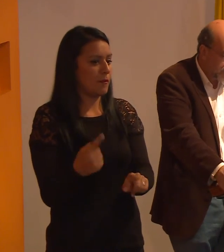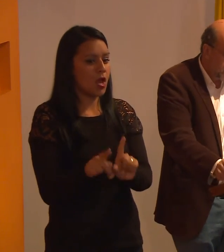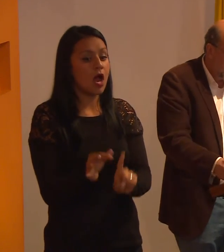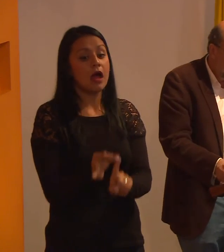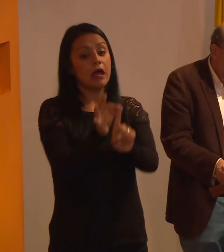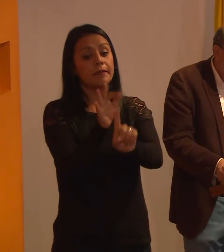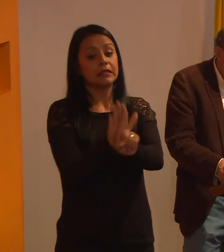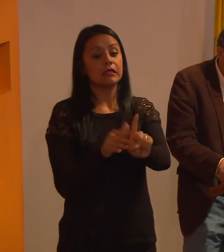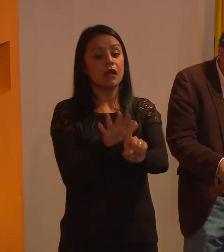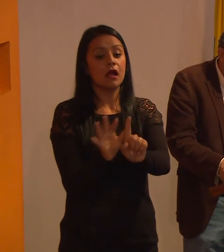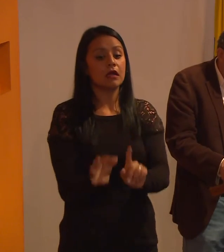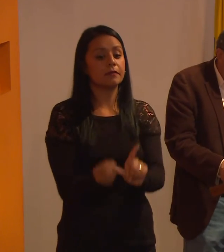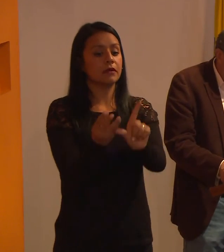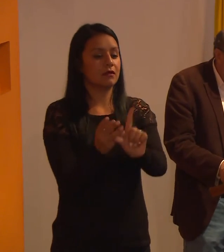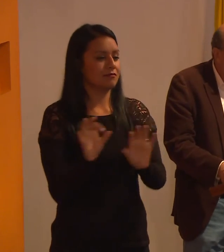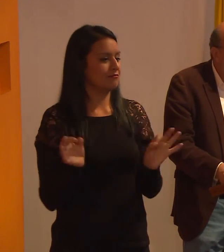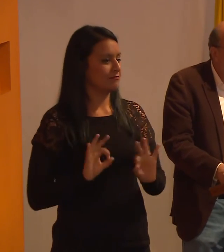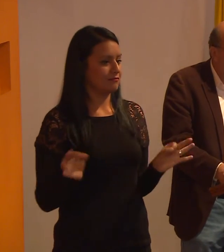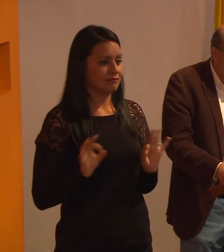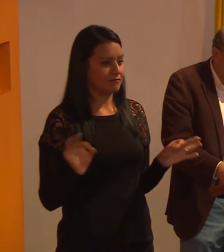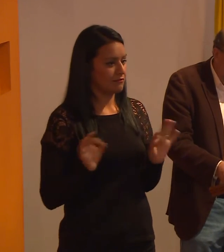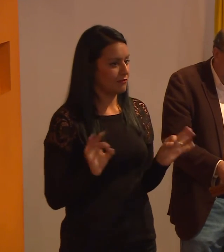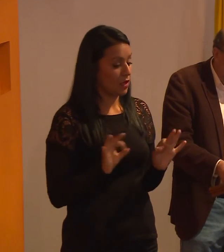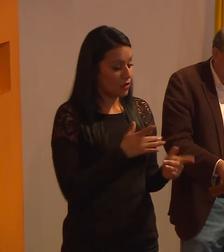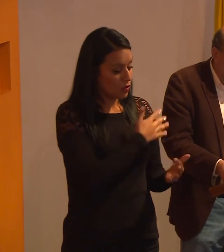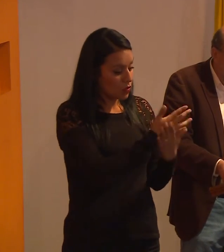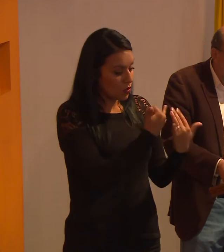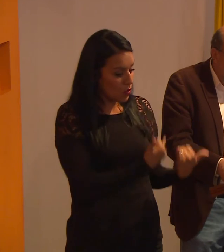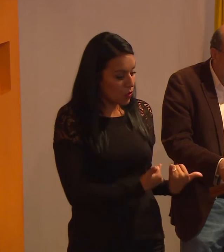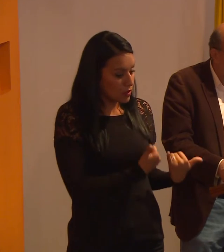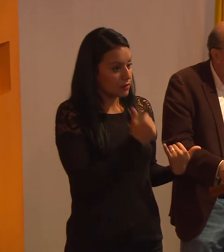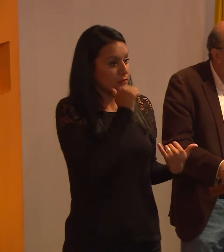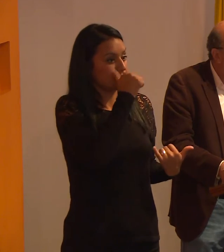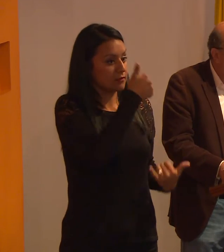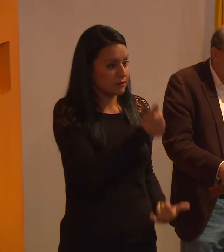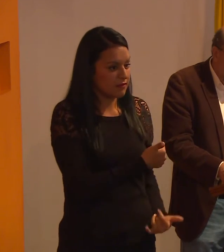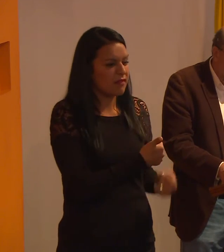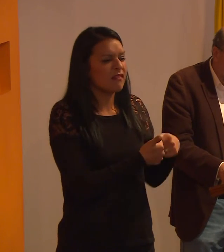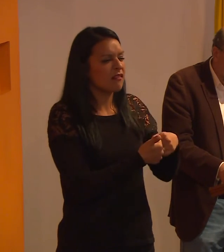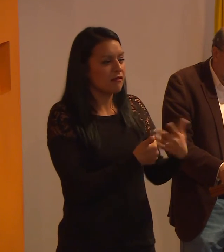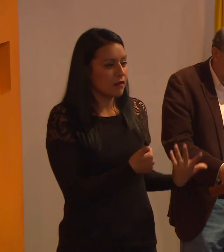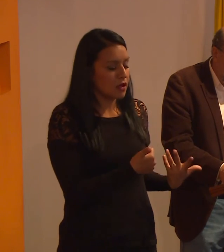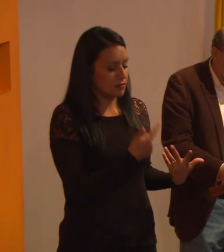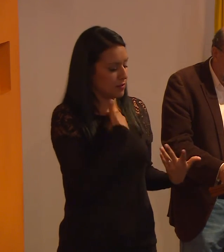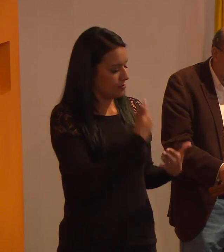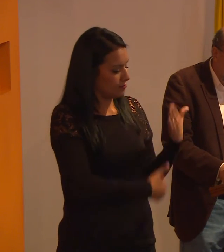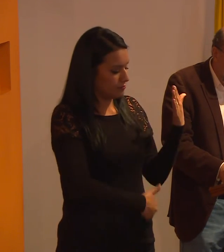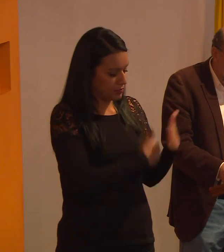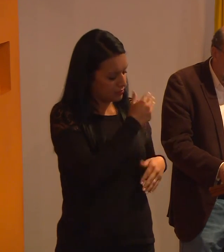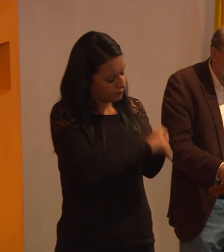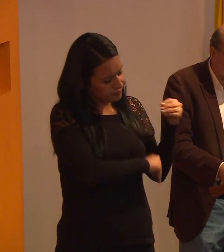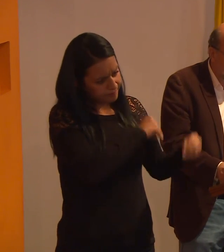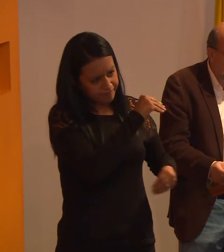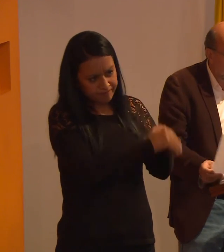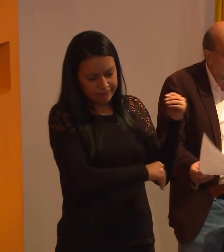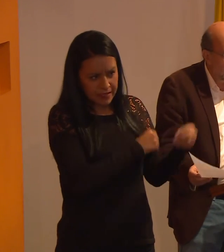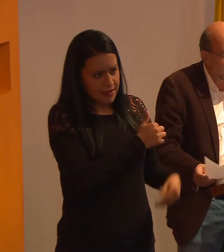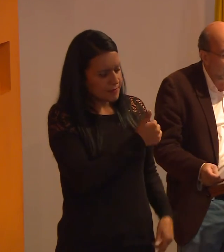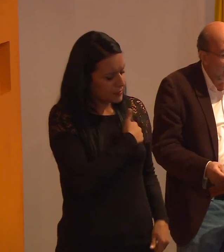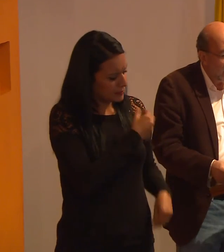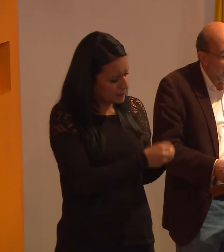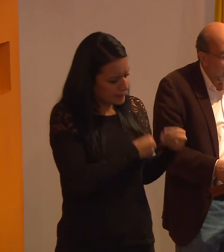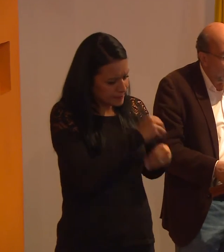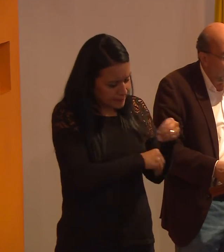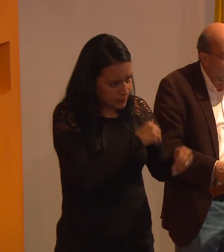excepción. Durante los días de hoy y mañana hemos empezado a adelantar y